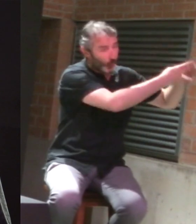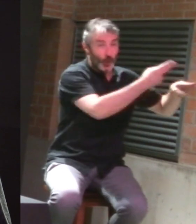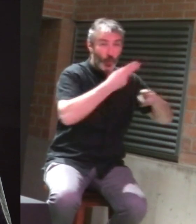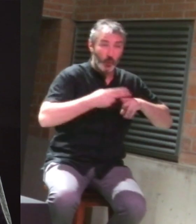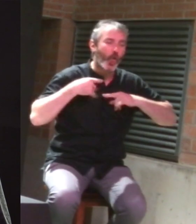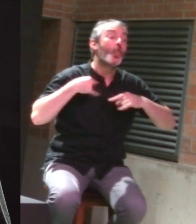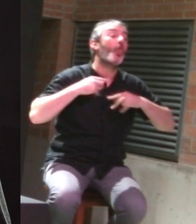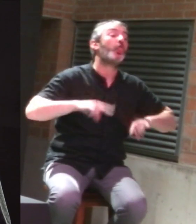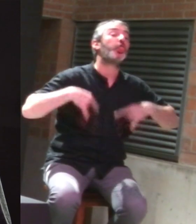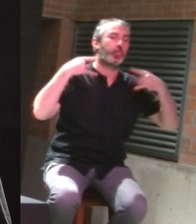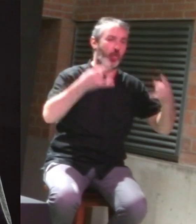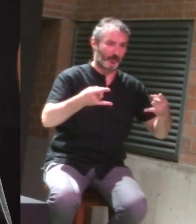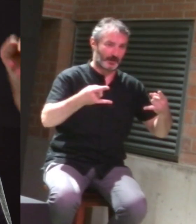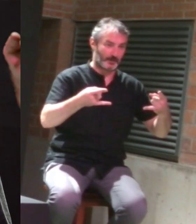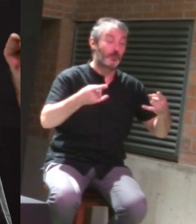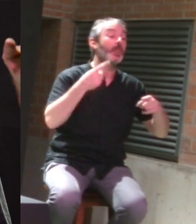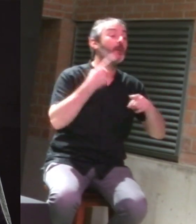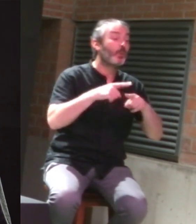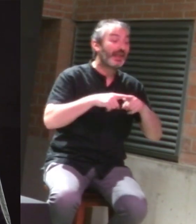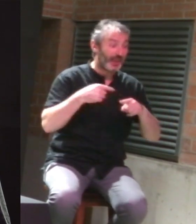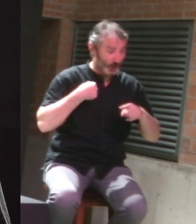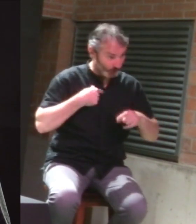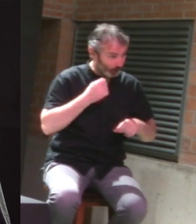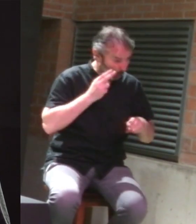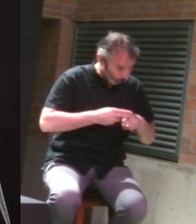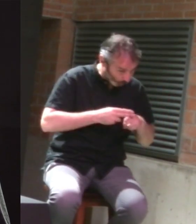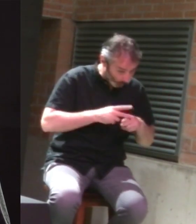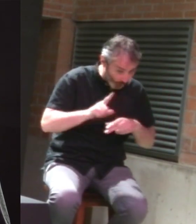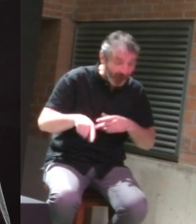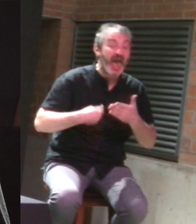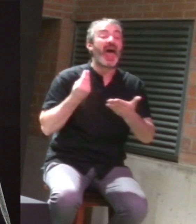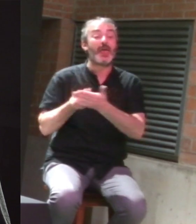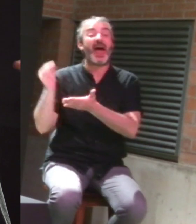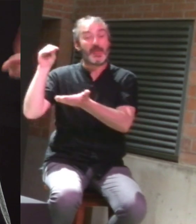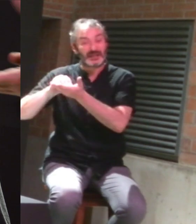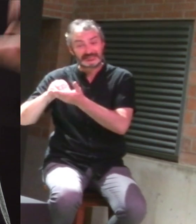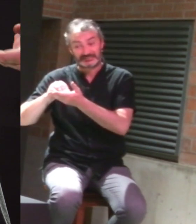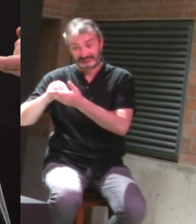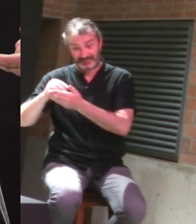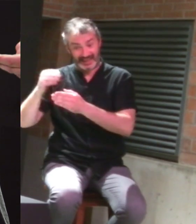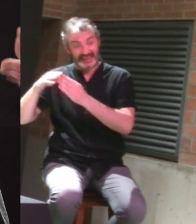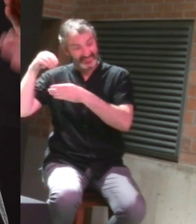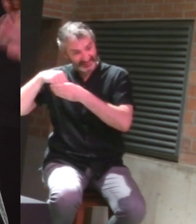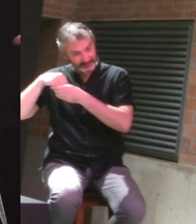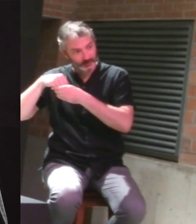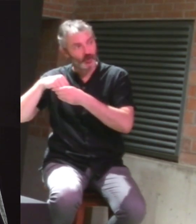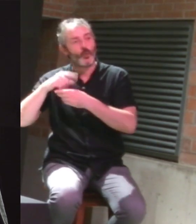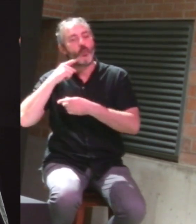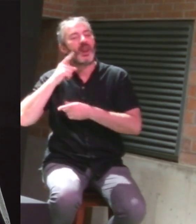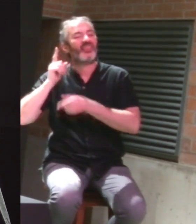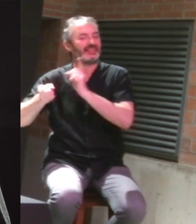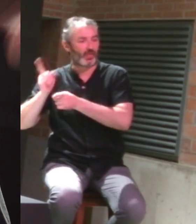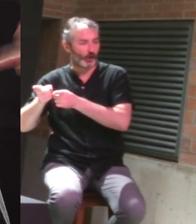el hogar doméstico hemos de vivir sometidas al tiranuelo marido. Cierro la